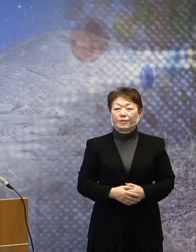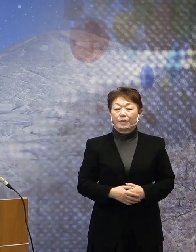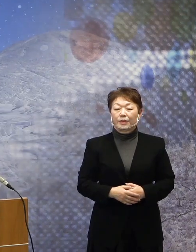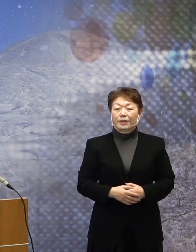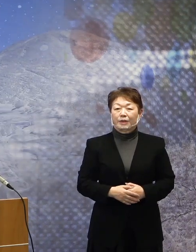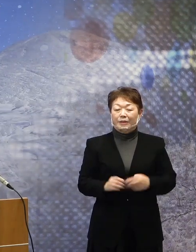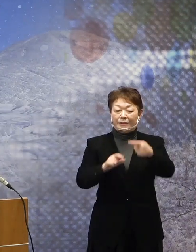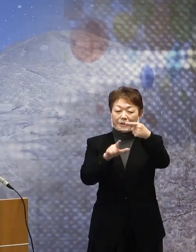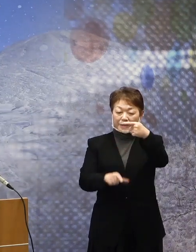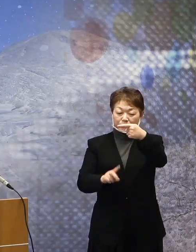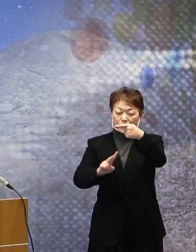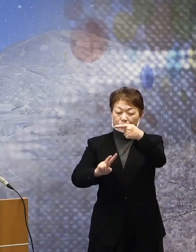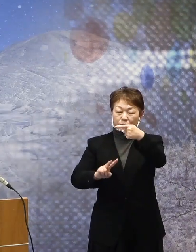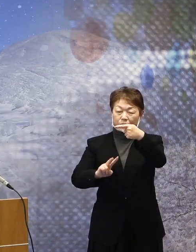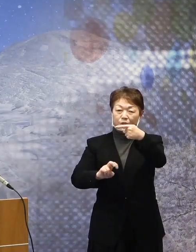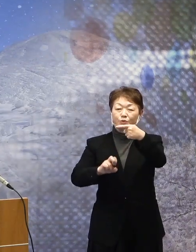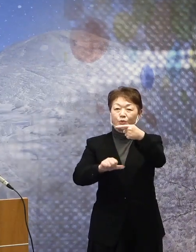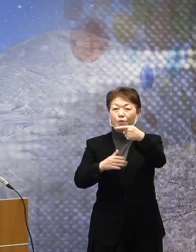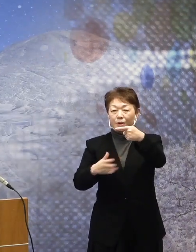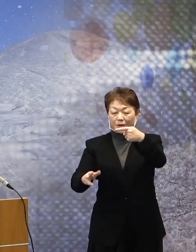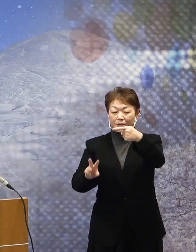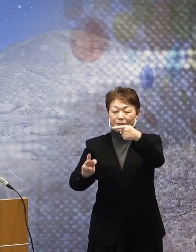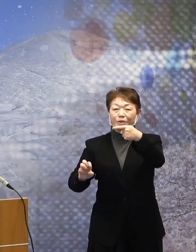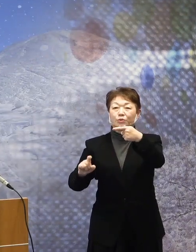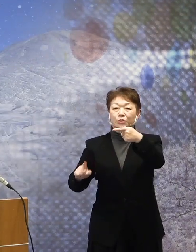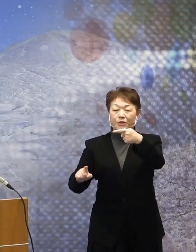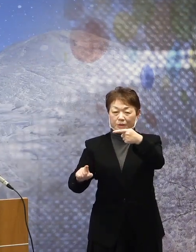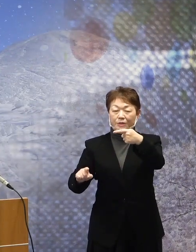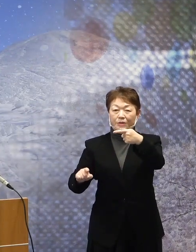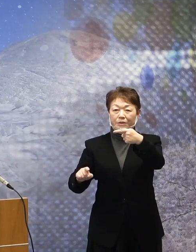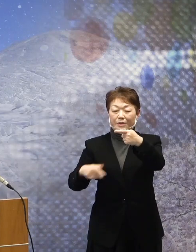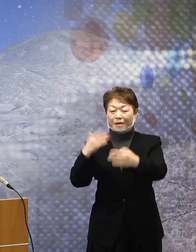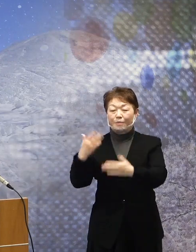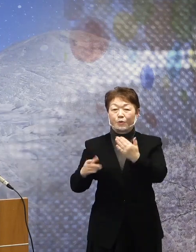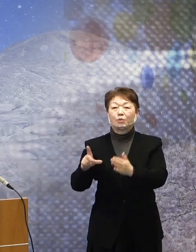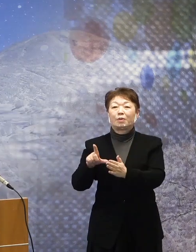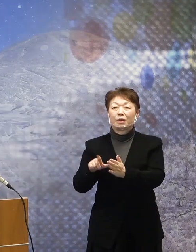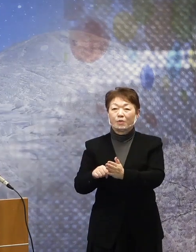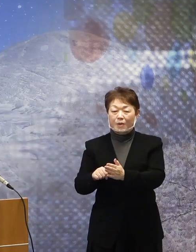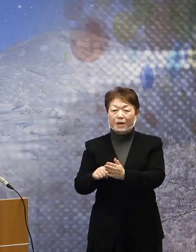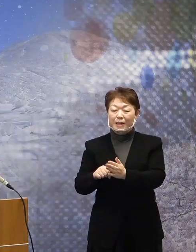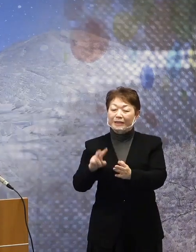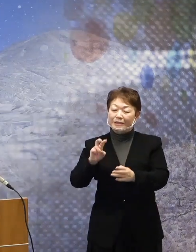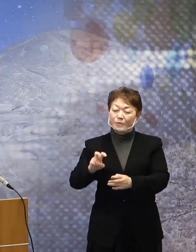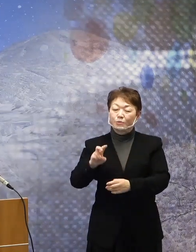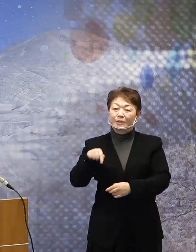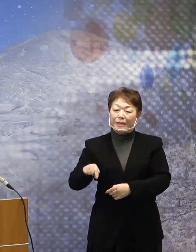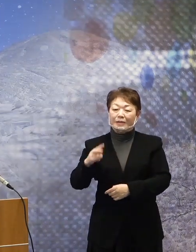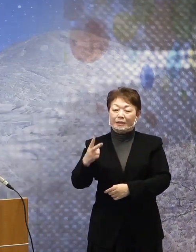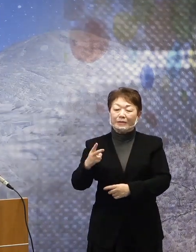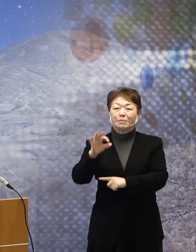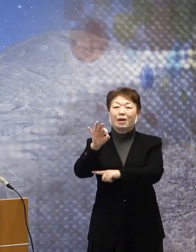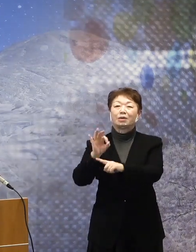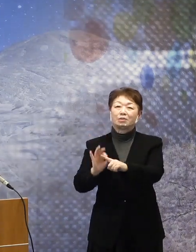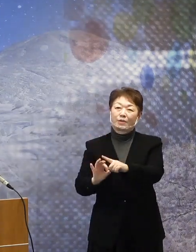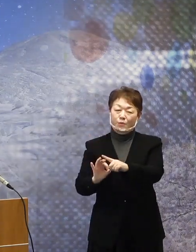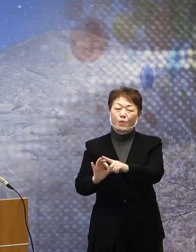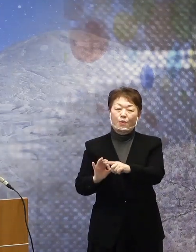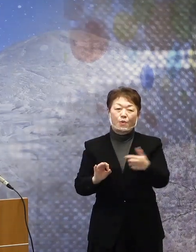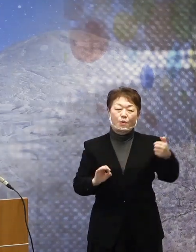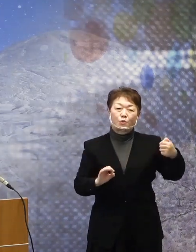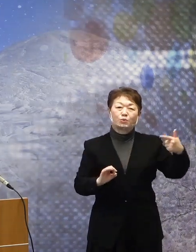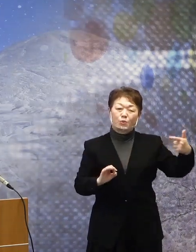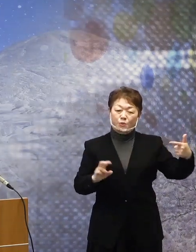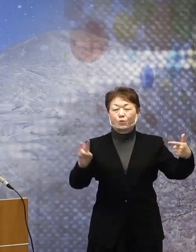となっている1月25から1月31と報告いただきましたが、直近 20.2%、まあ、56対